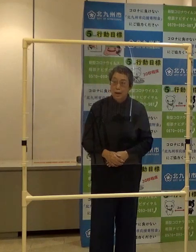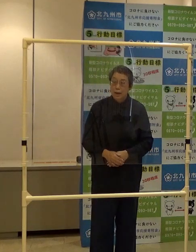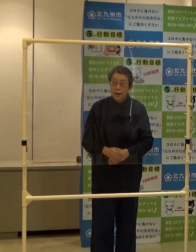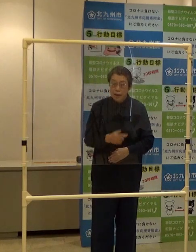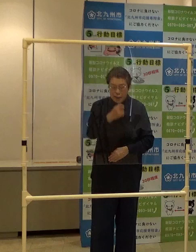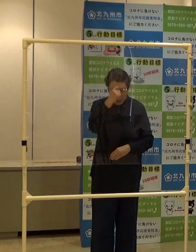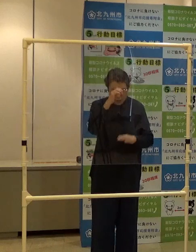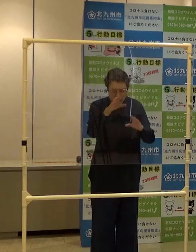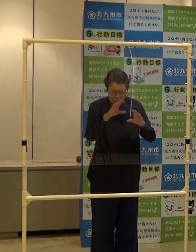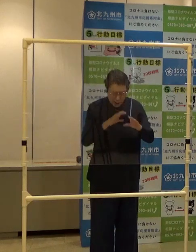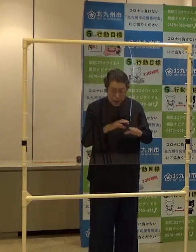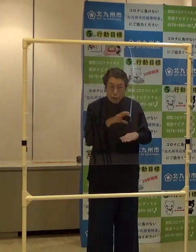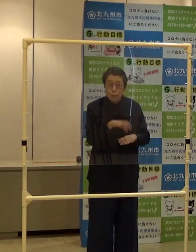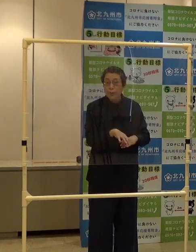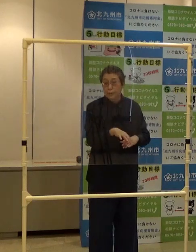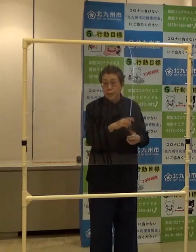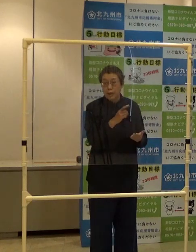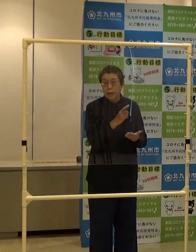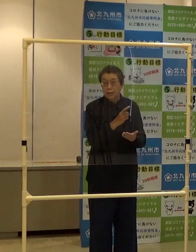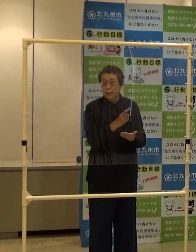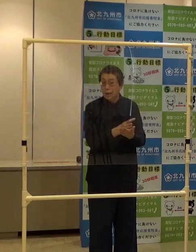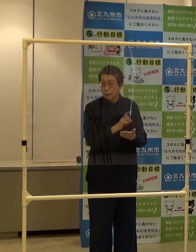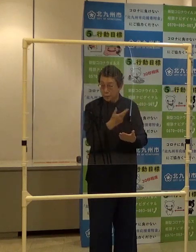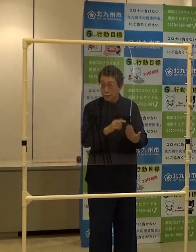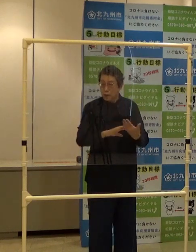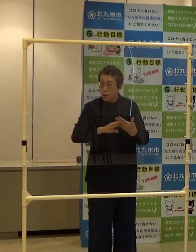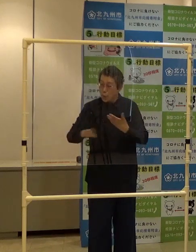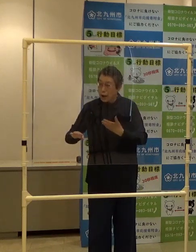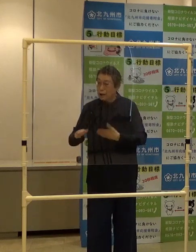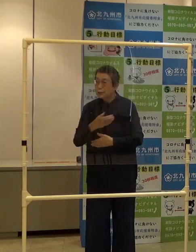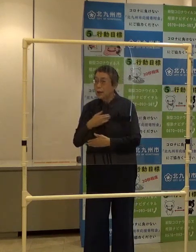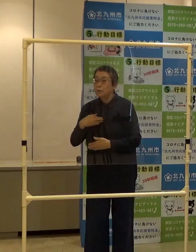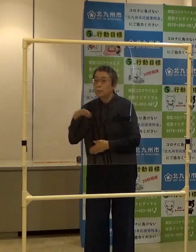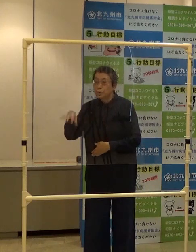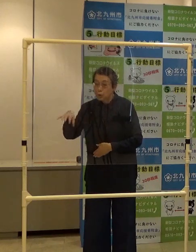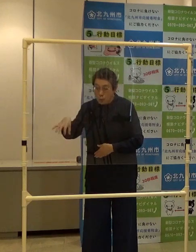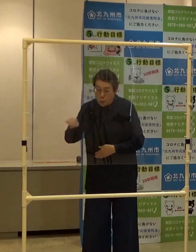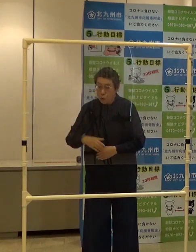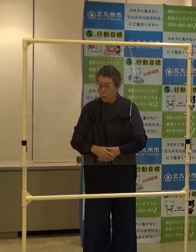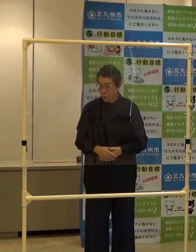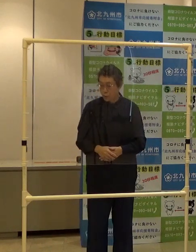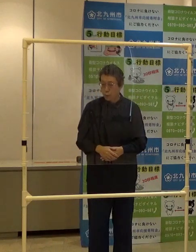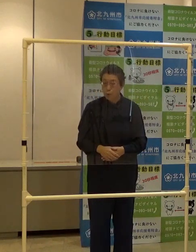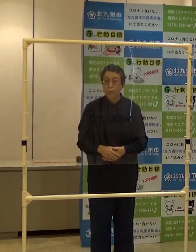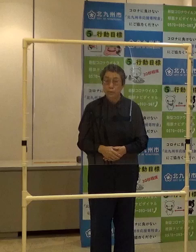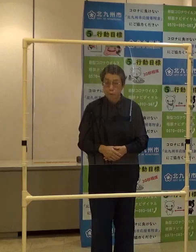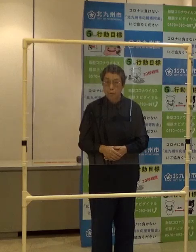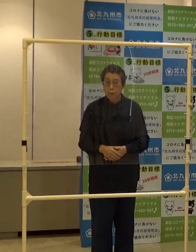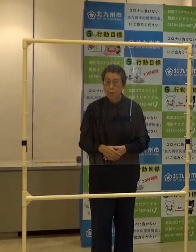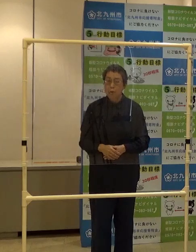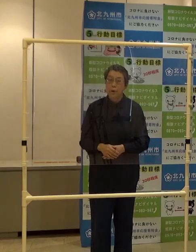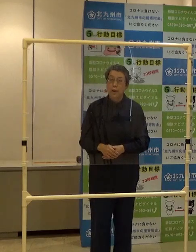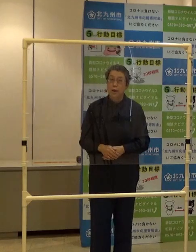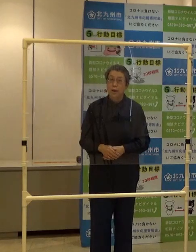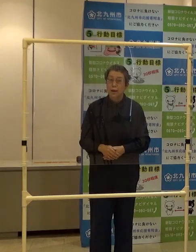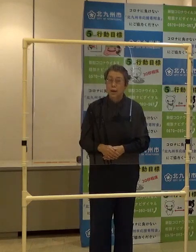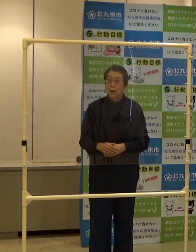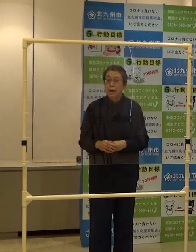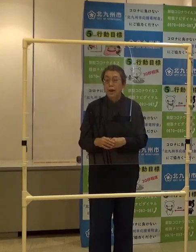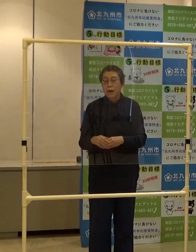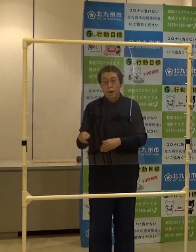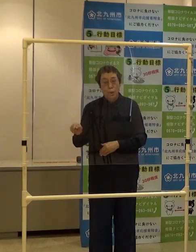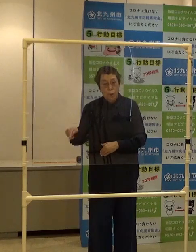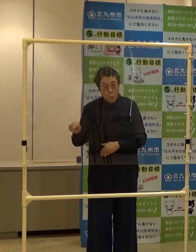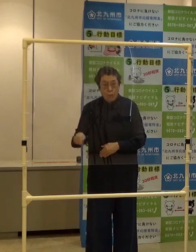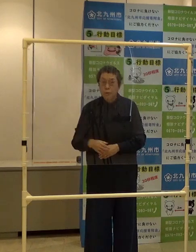地域のみんなでですね、工夫をして住むところと保育園から学校教育を受ける